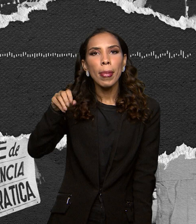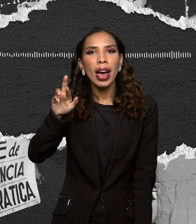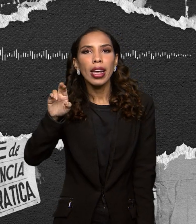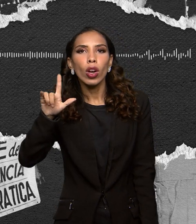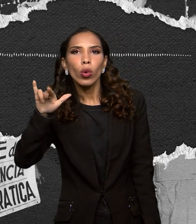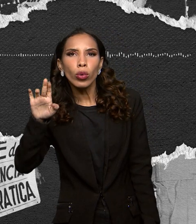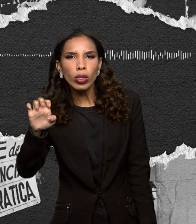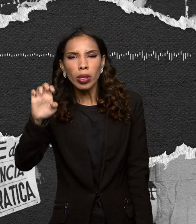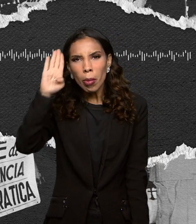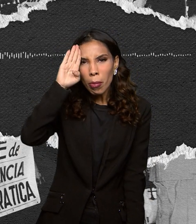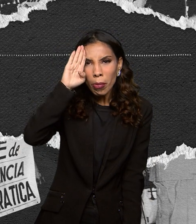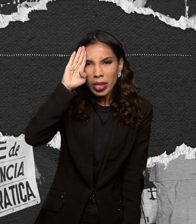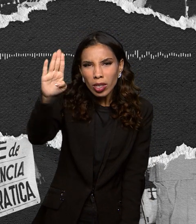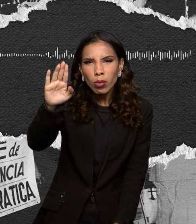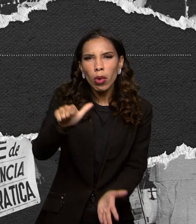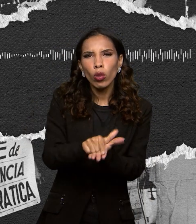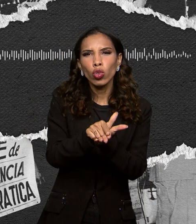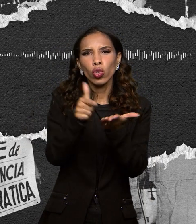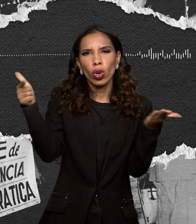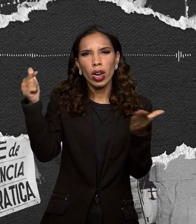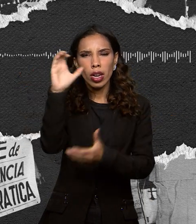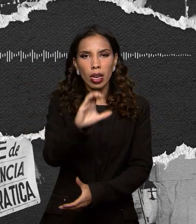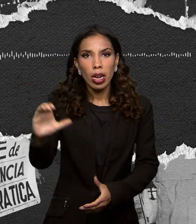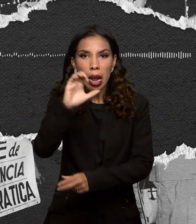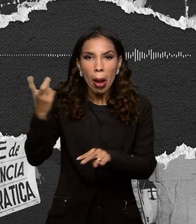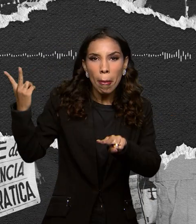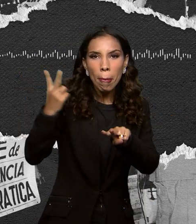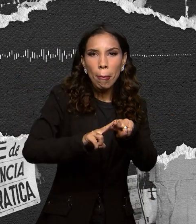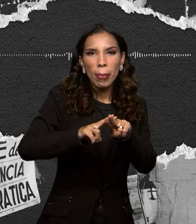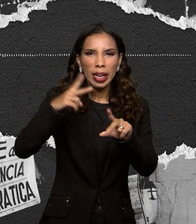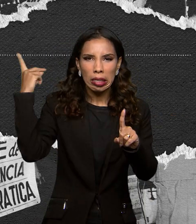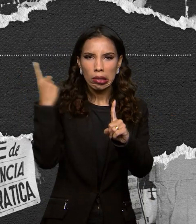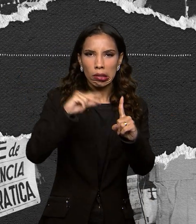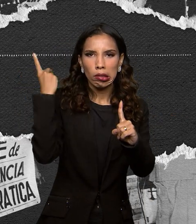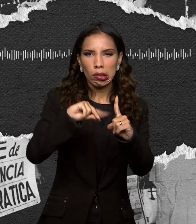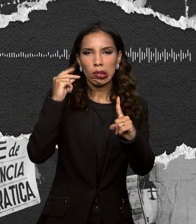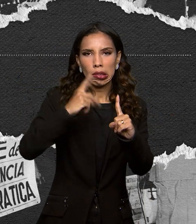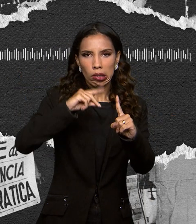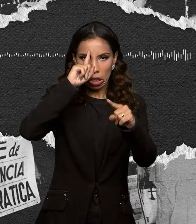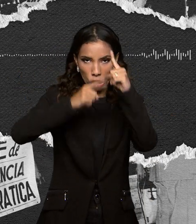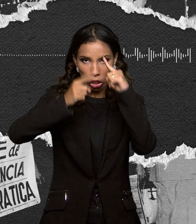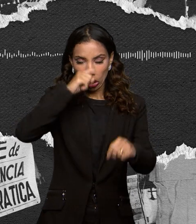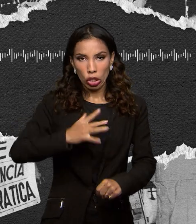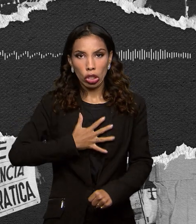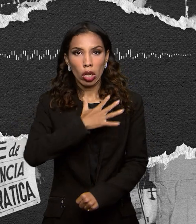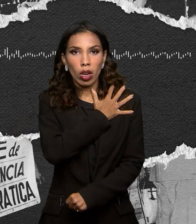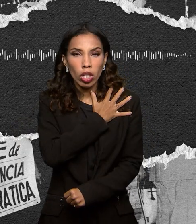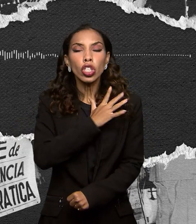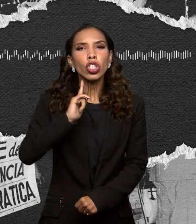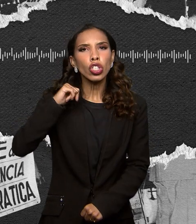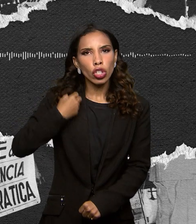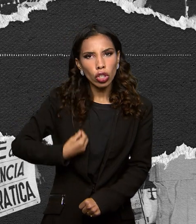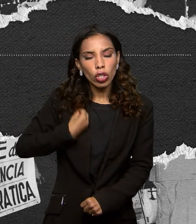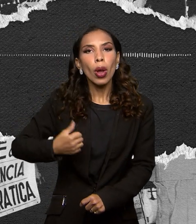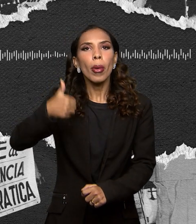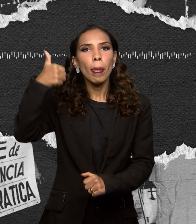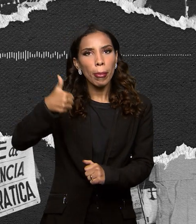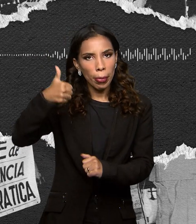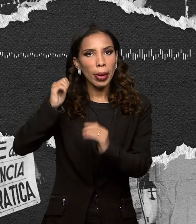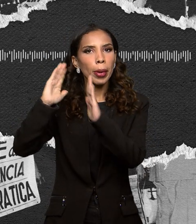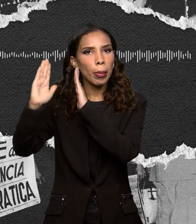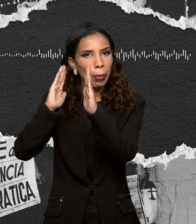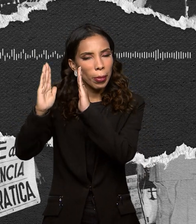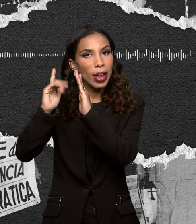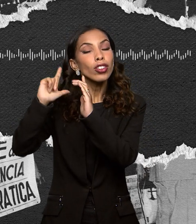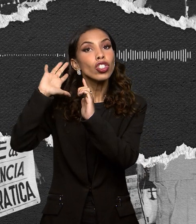do jornalismo científico brasileiro, que foi presa e torturada na ditadura militar. Ela já esteve aqui com a gente no primeiro episódio, falando